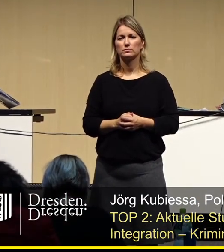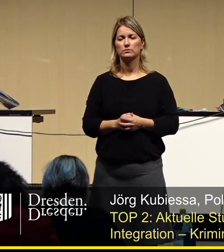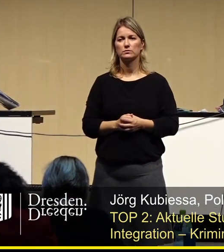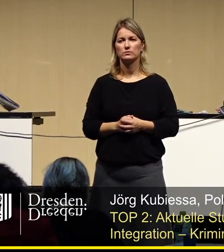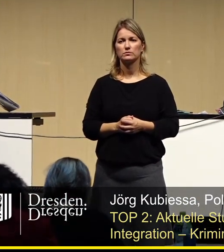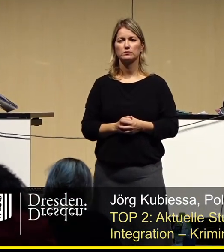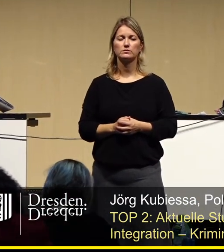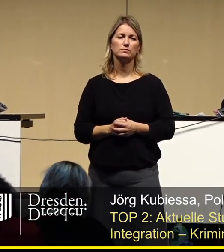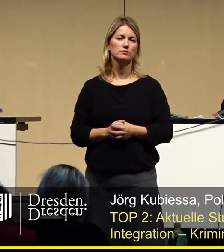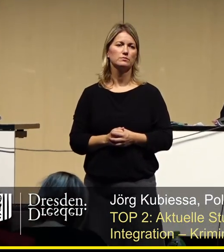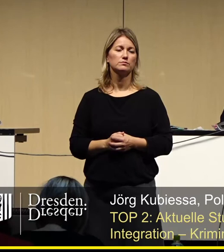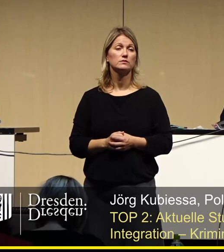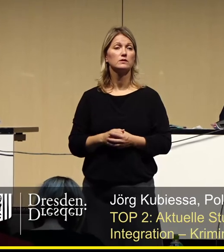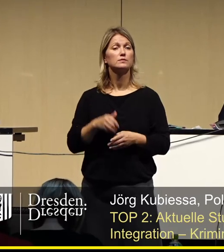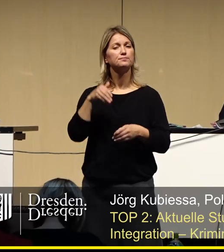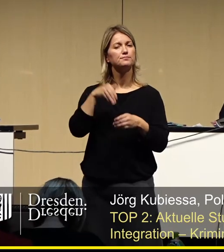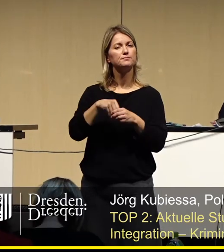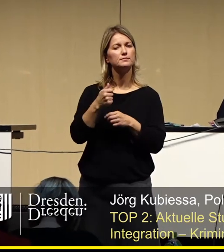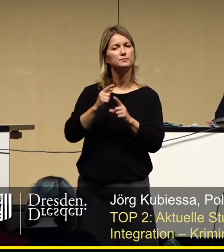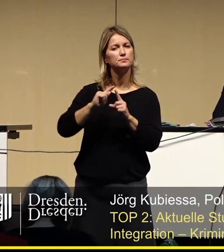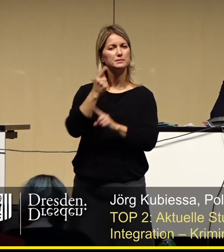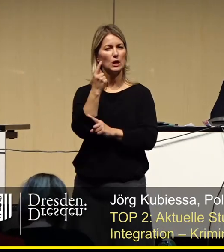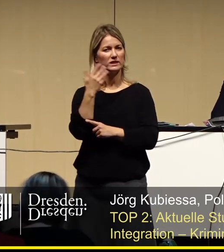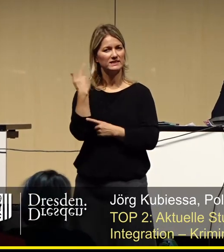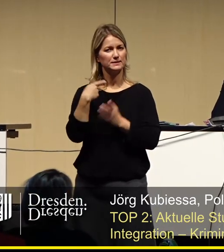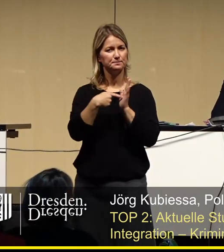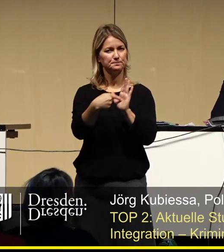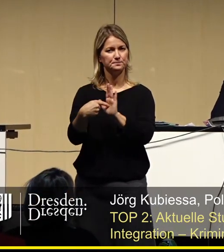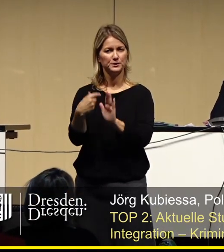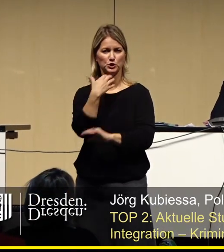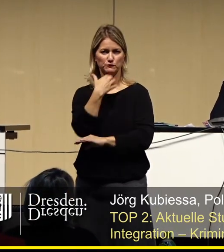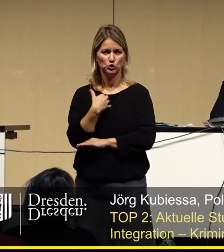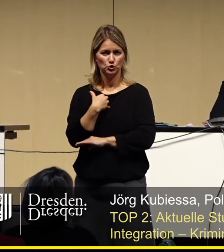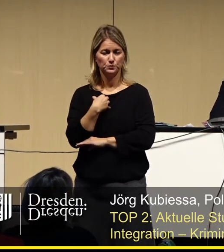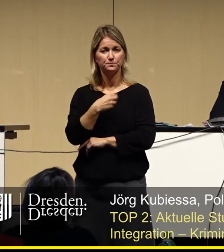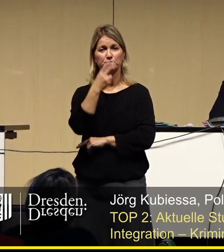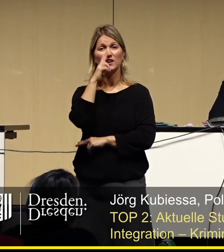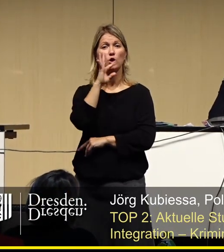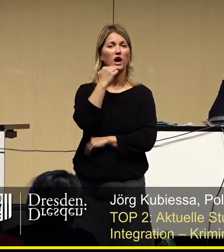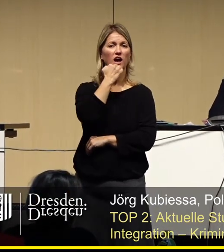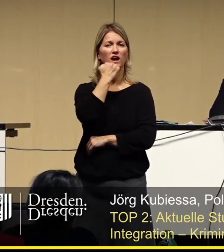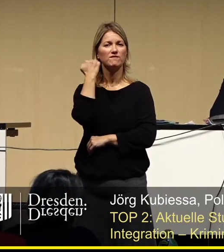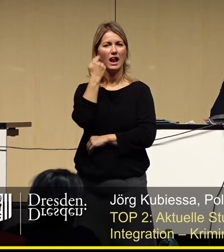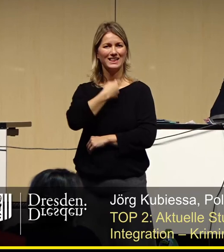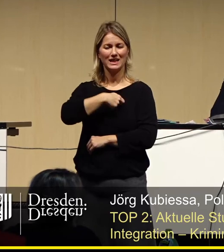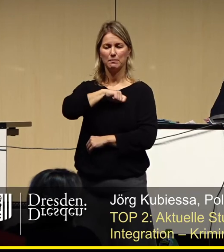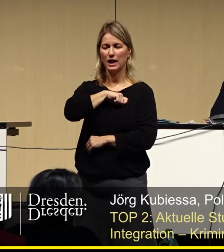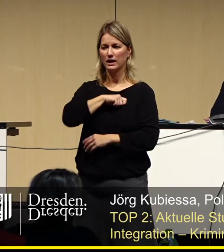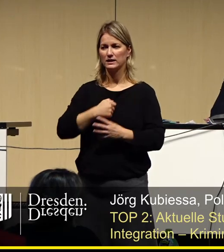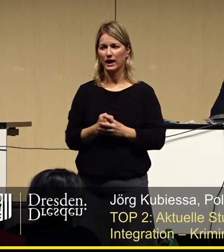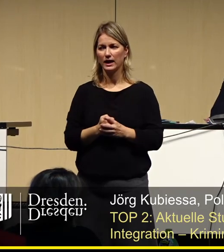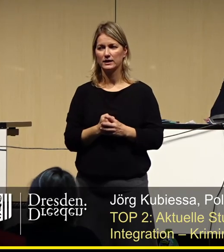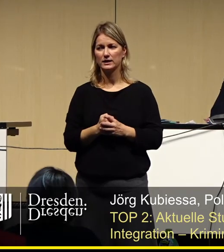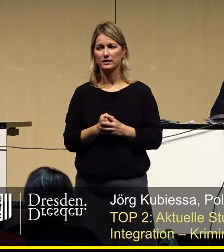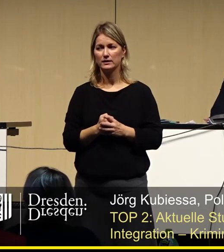Ich möchte Sie jetzt auf eine Besonderheit hinweisen. Wenn Sie im Bereich der Gewaltkriminalität sich das Bild angucken, erfahren Sie